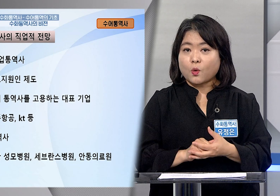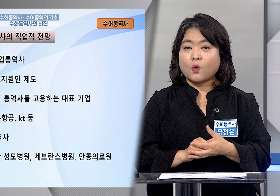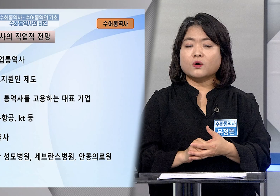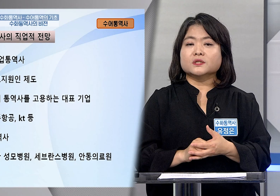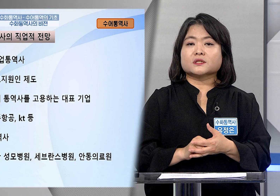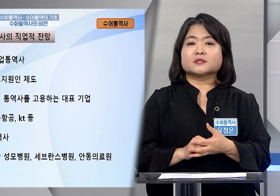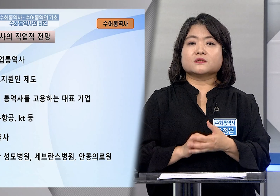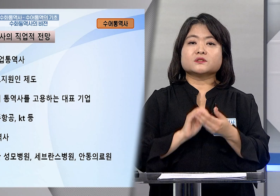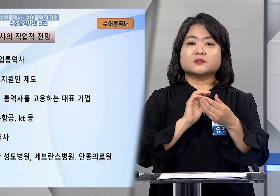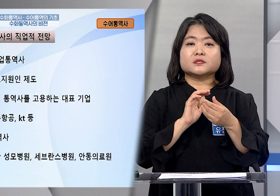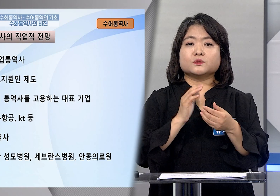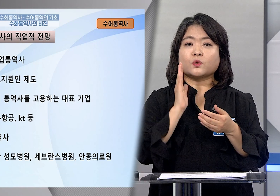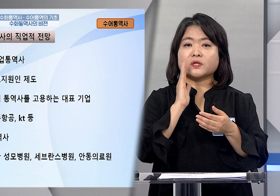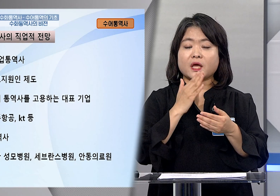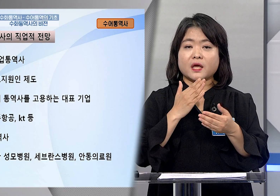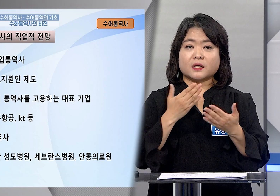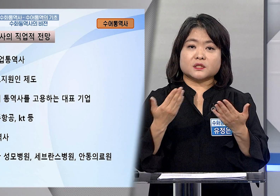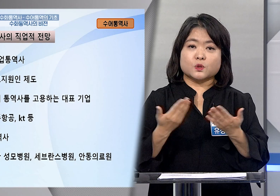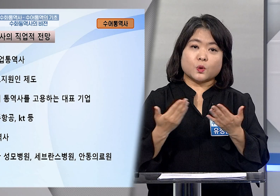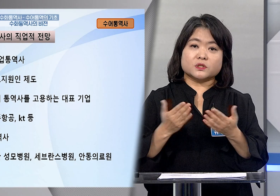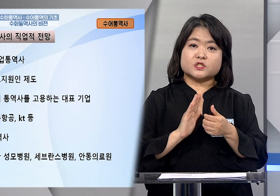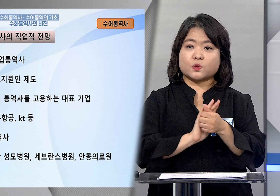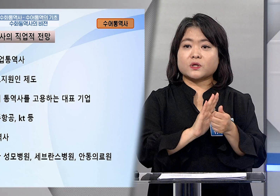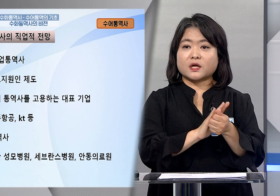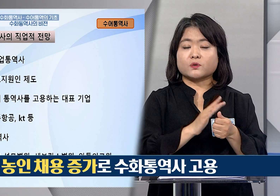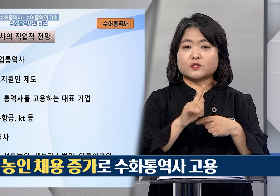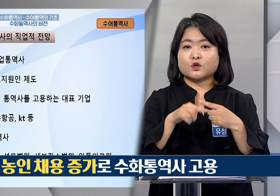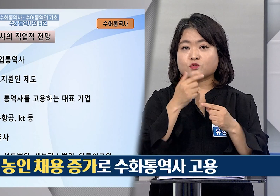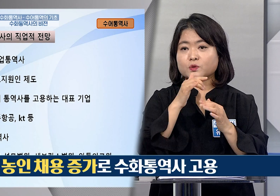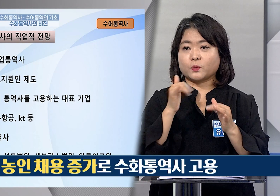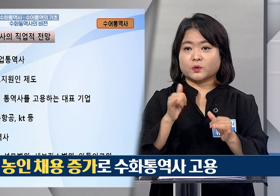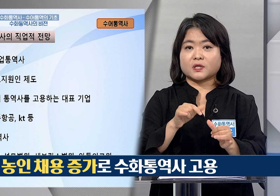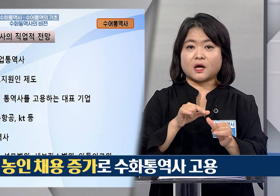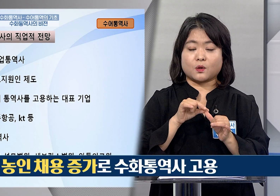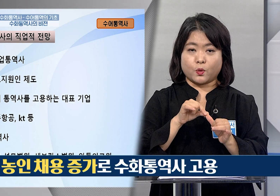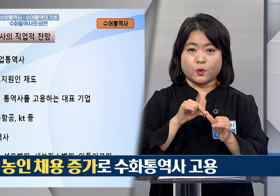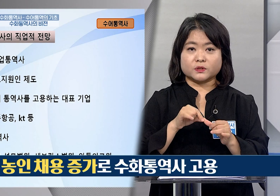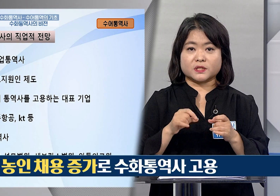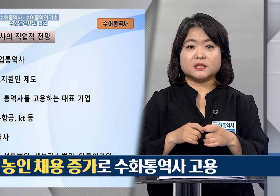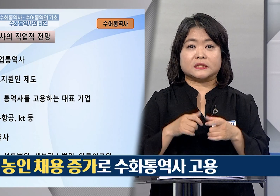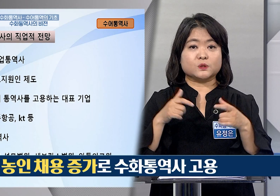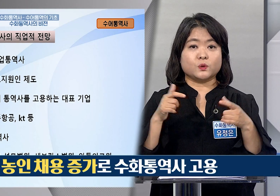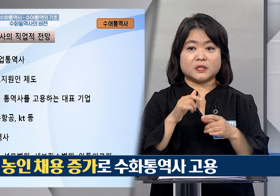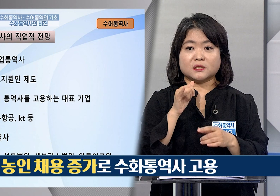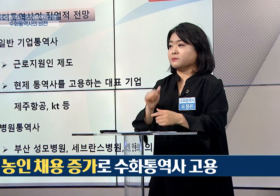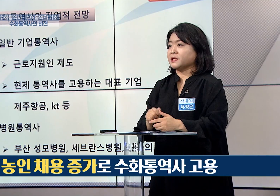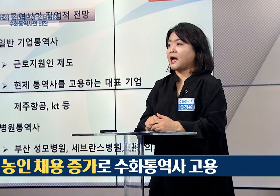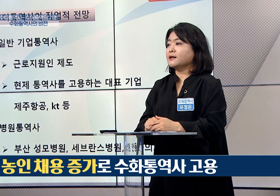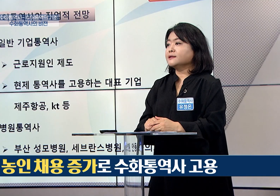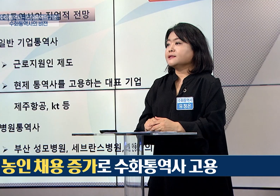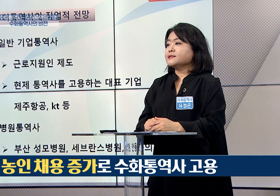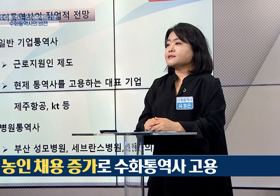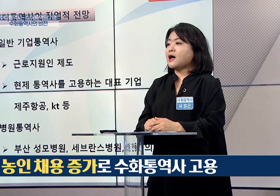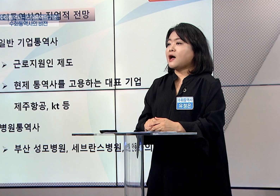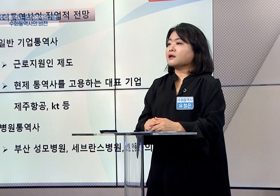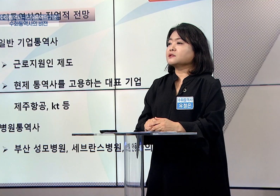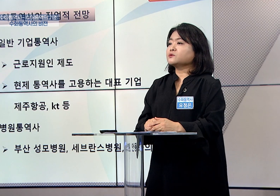거고, 그것을 농인의 근로를 지원하기 위해서 수화통역사 고용들이 늘고 있는 겁니다. 자,